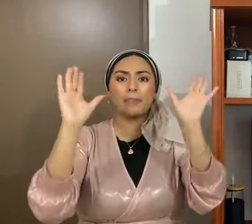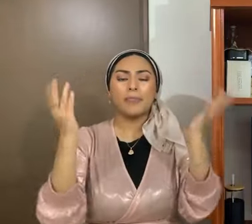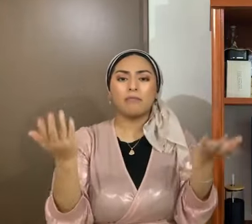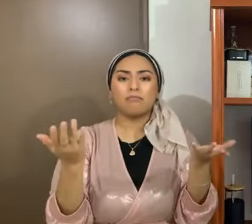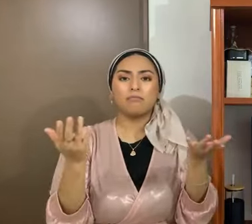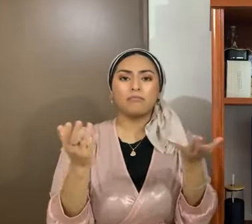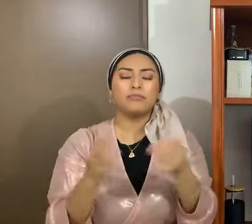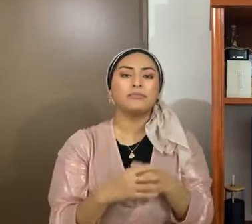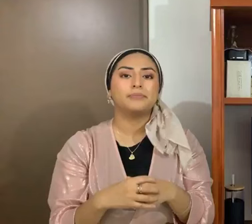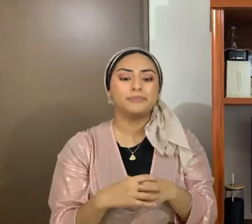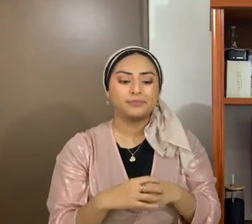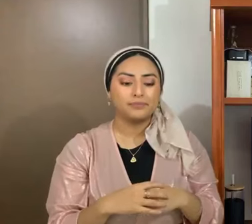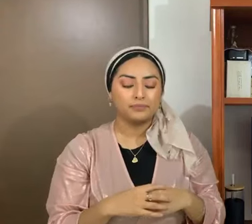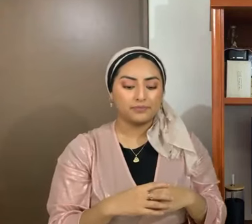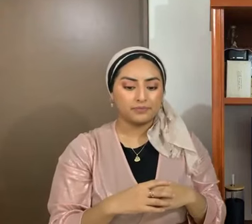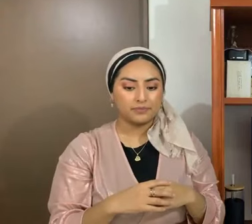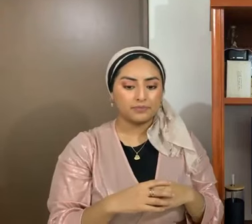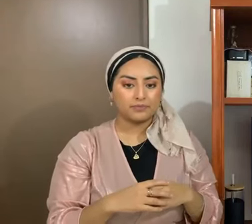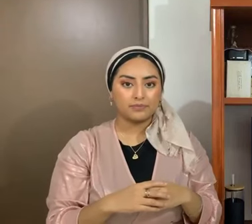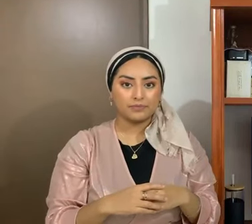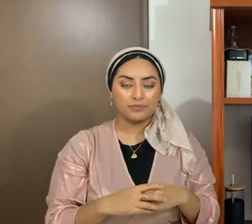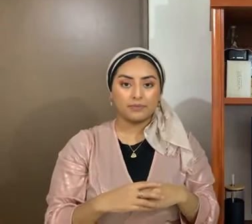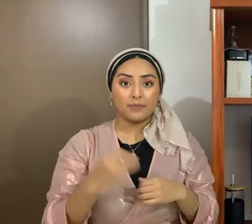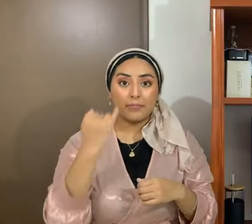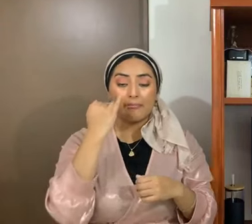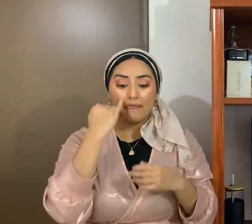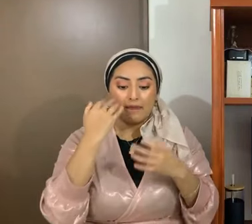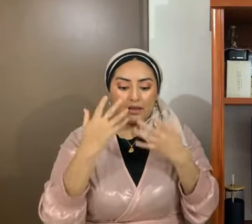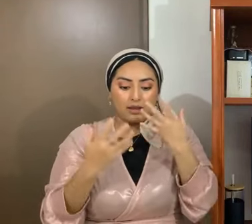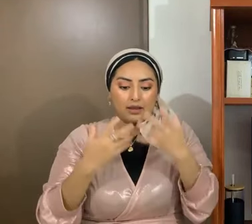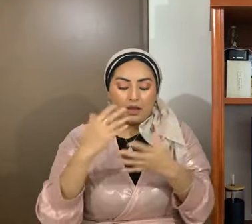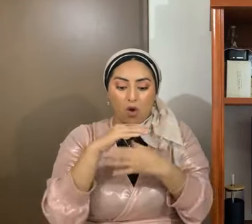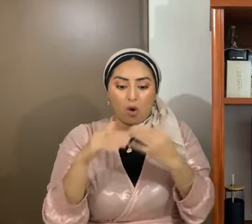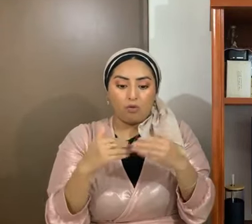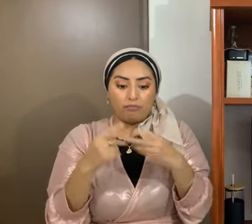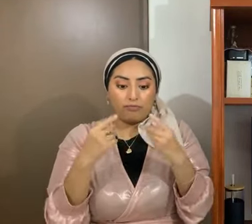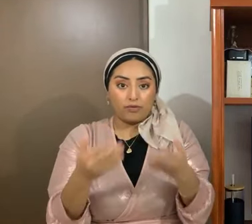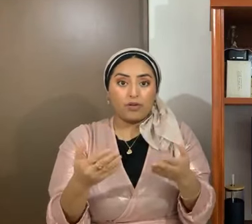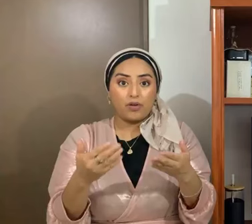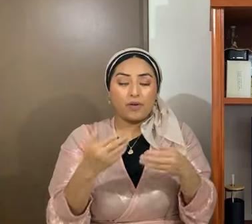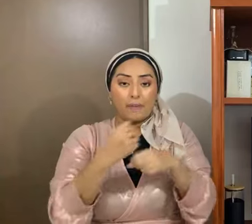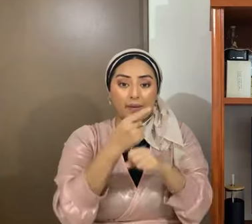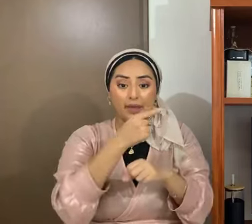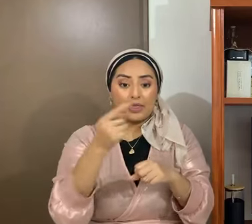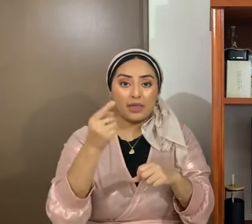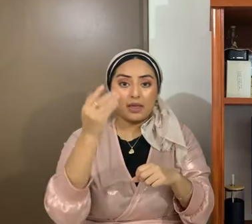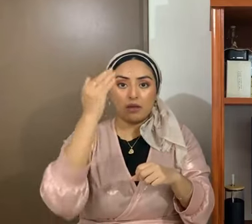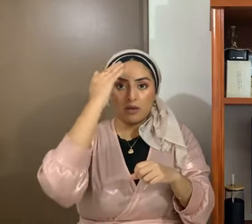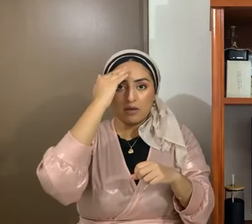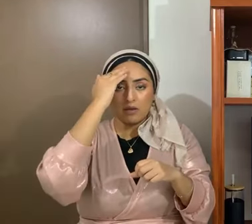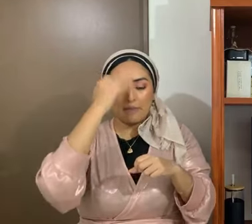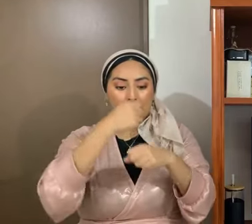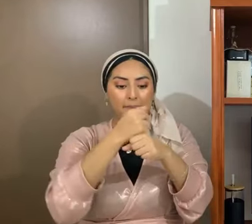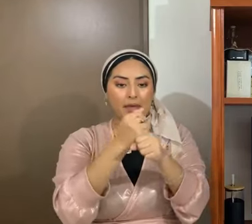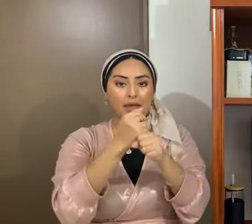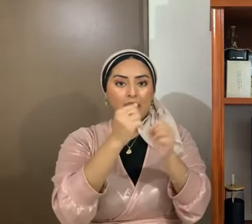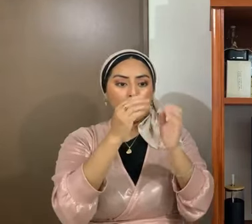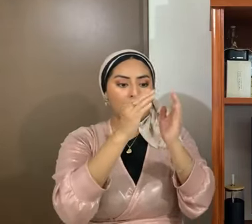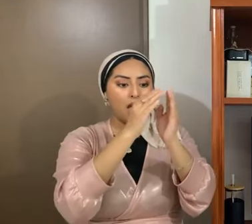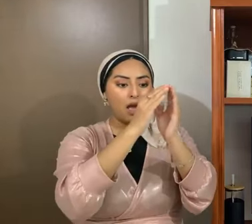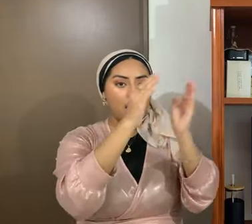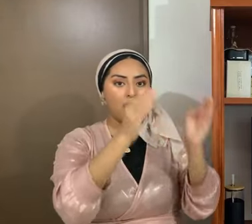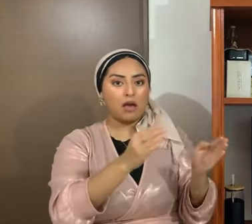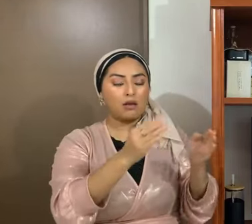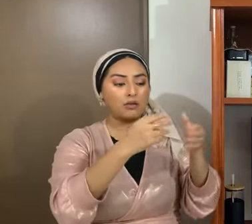a continuar. Dice, y si se avergonzaron de todo lo que han hecho, hazles entender el diseño de la casa, su disposición,